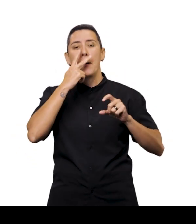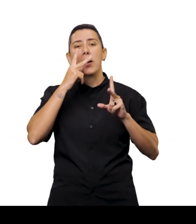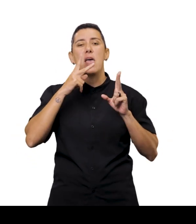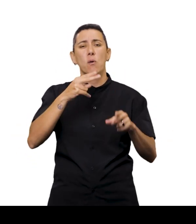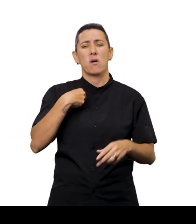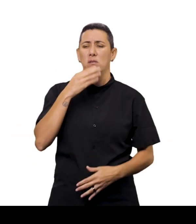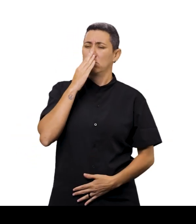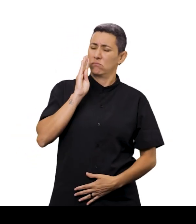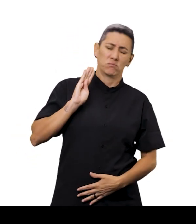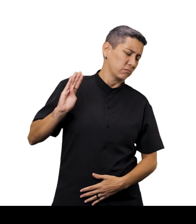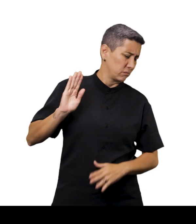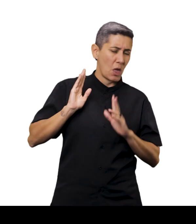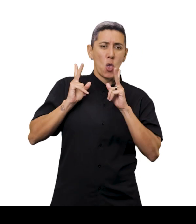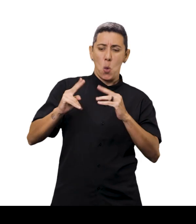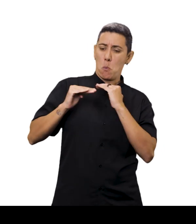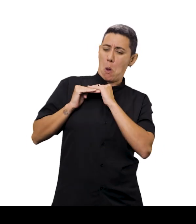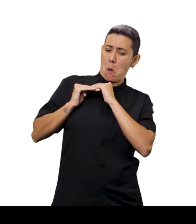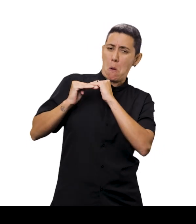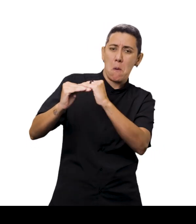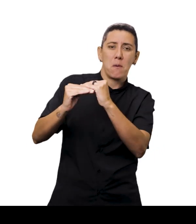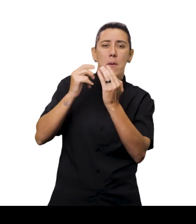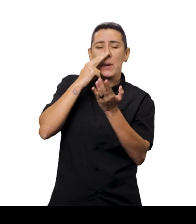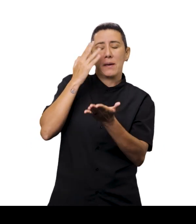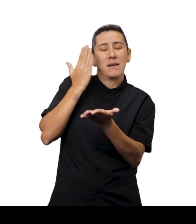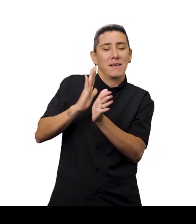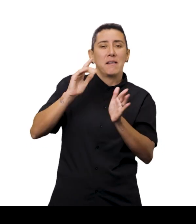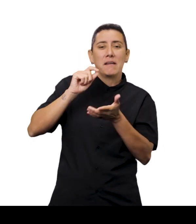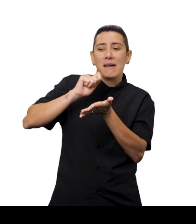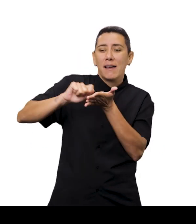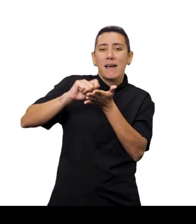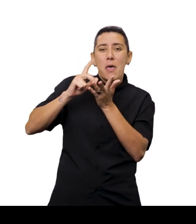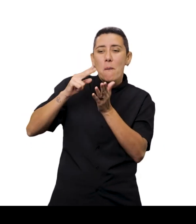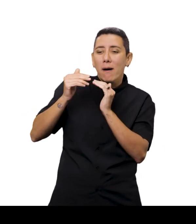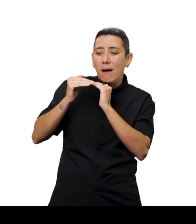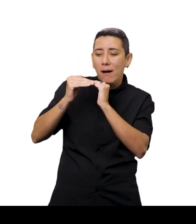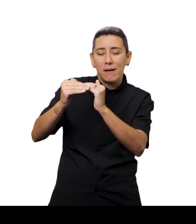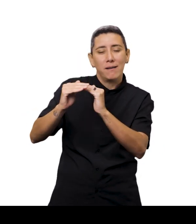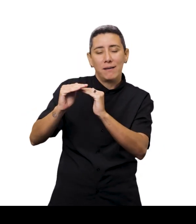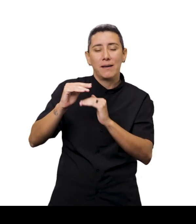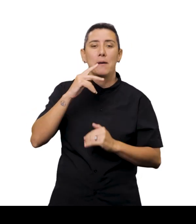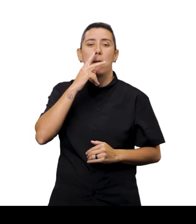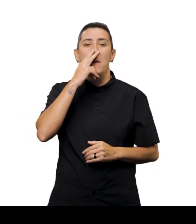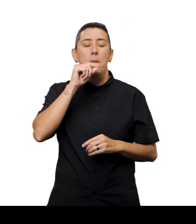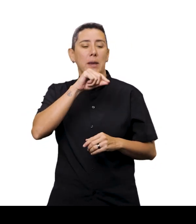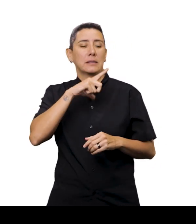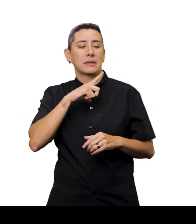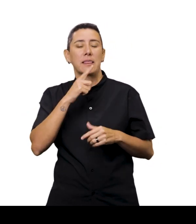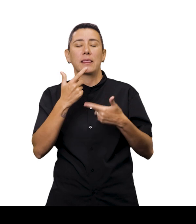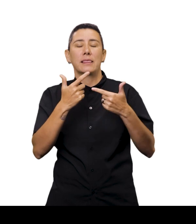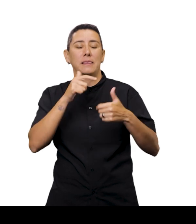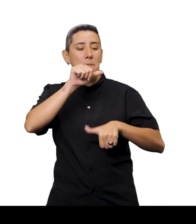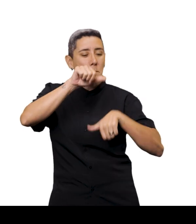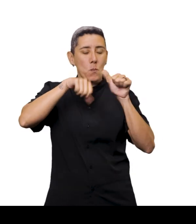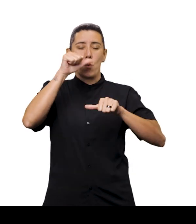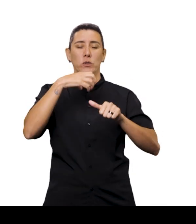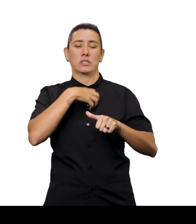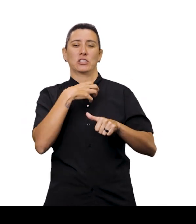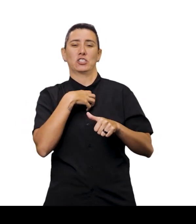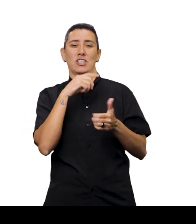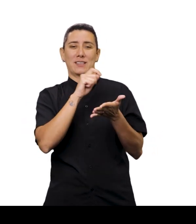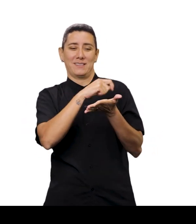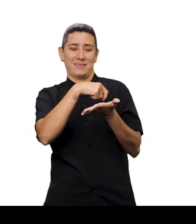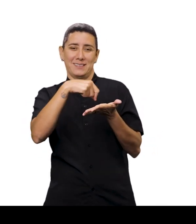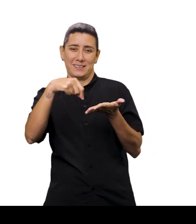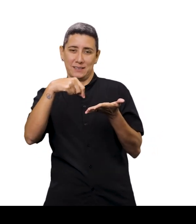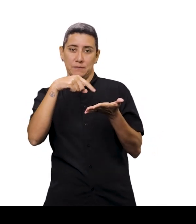letras sugere uma recusa à linearidade tradicional da escrita. Mas essa indisciplina transcende a